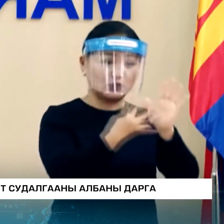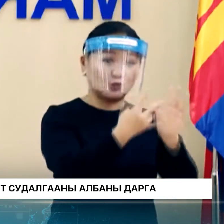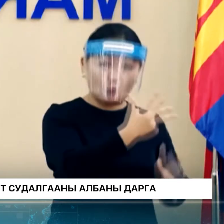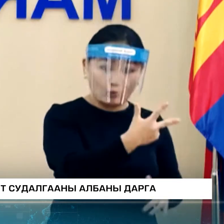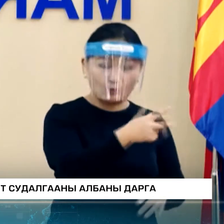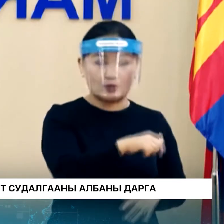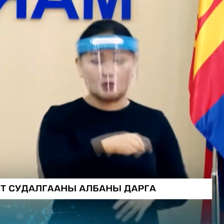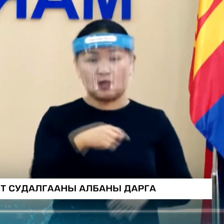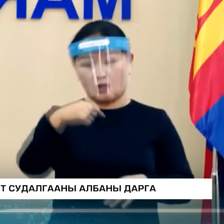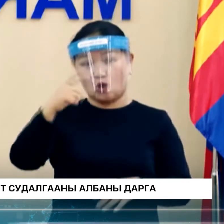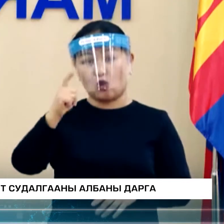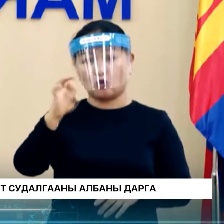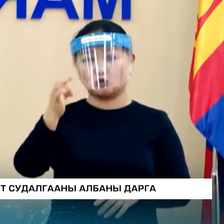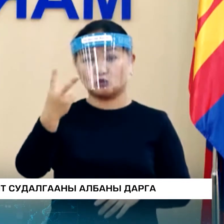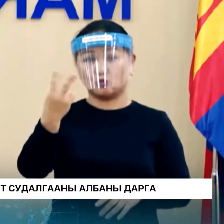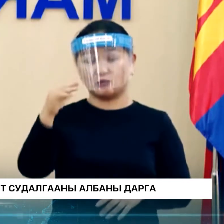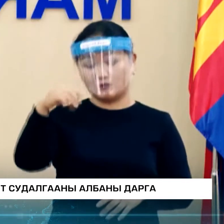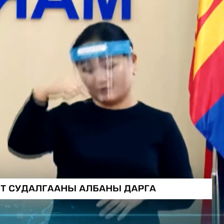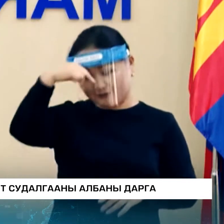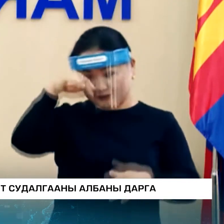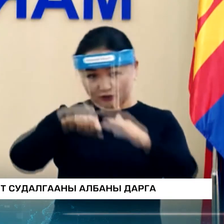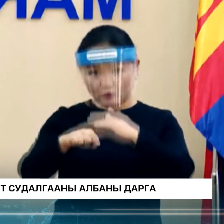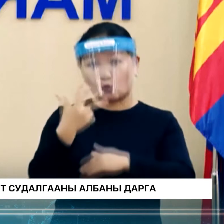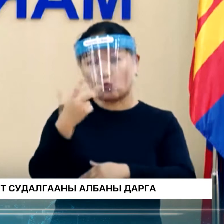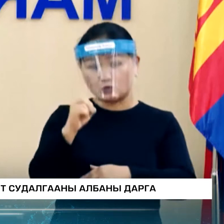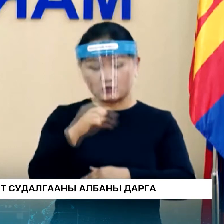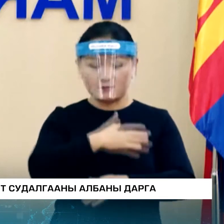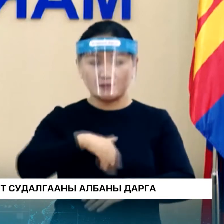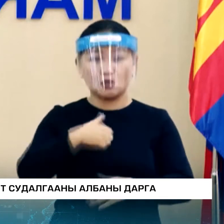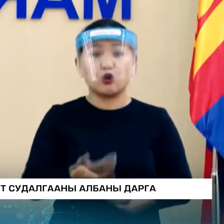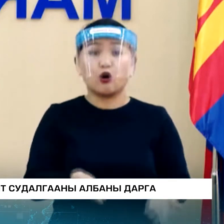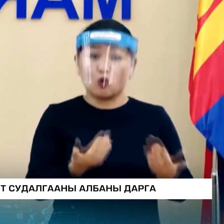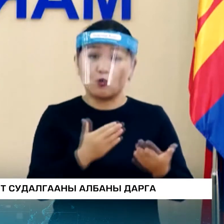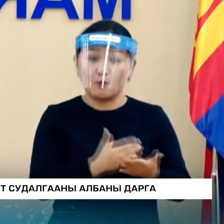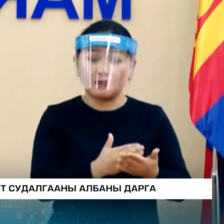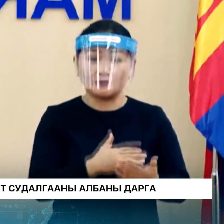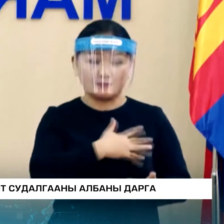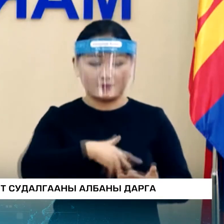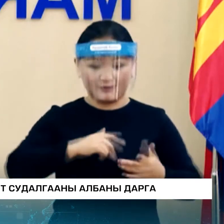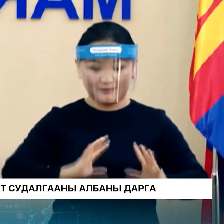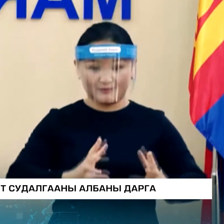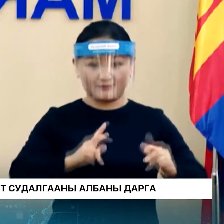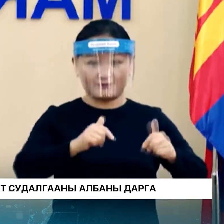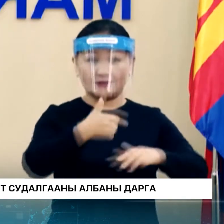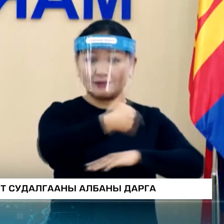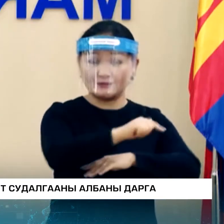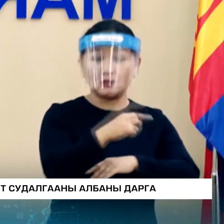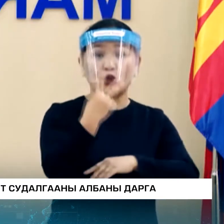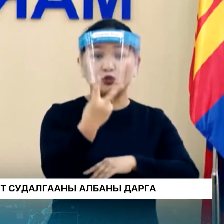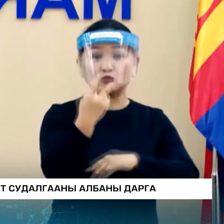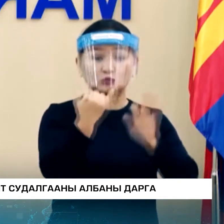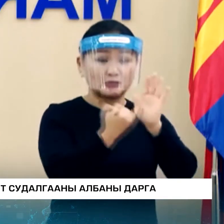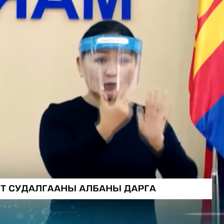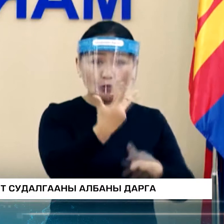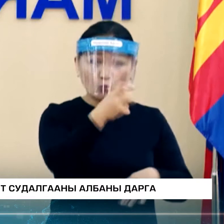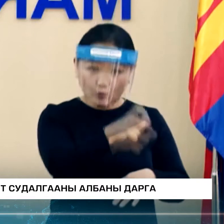клиникэд өнөөдөр 30 хүн байна. 30 хүн бол биеийн байдал хөнгөн байна. За эдгэрэд гарсан 263 хүн байгаа.